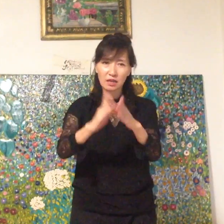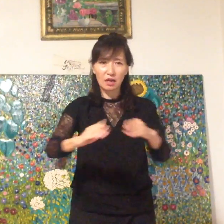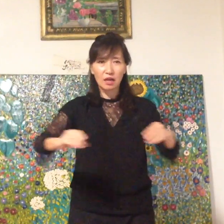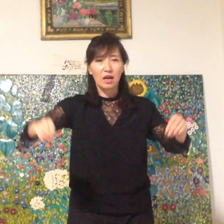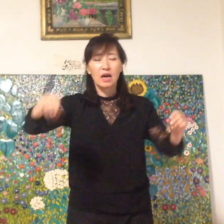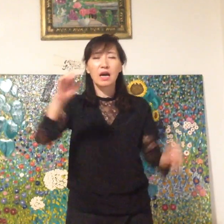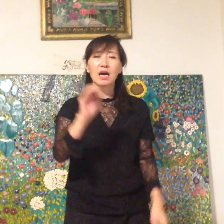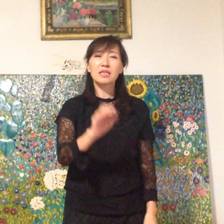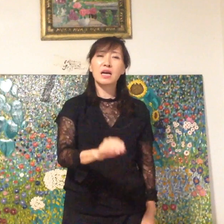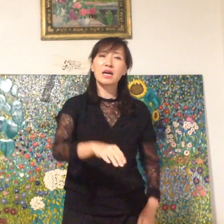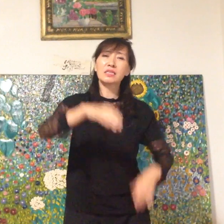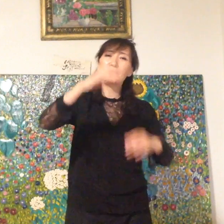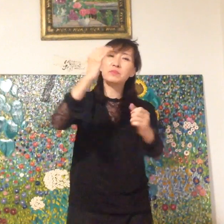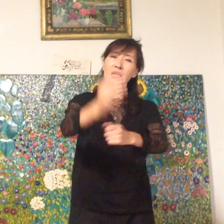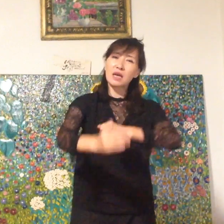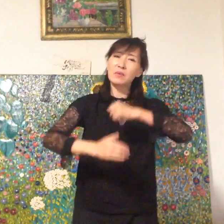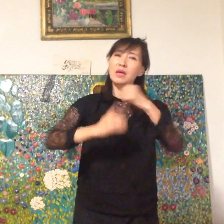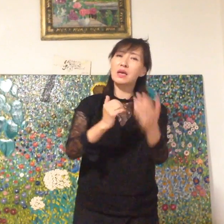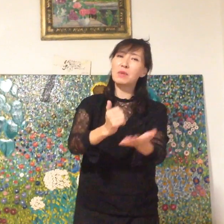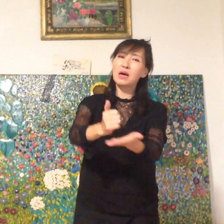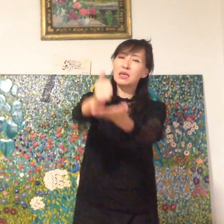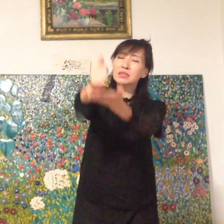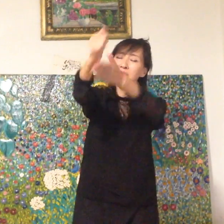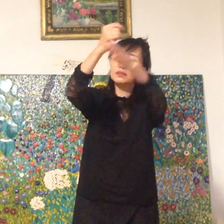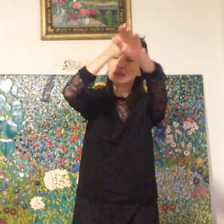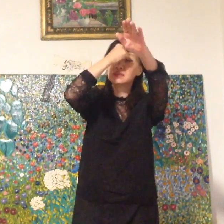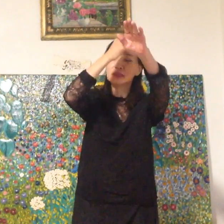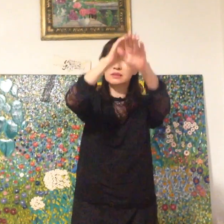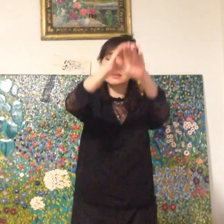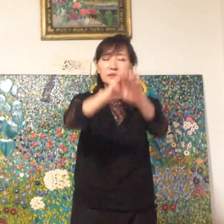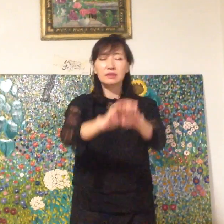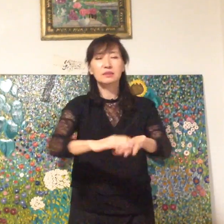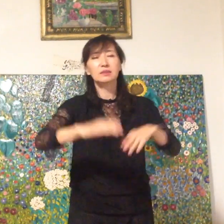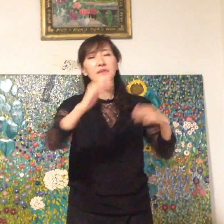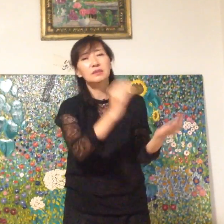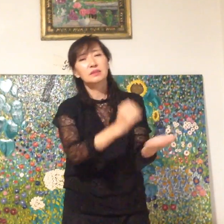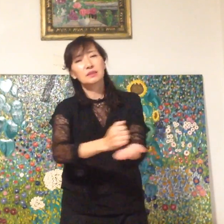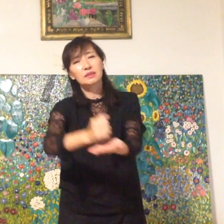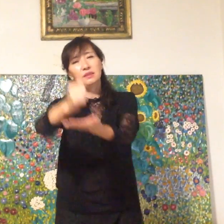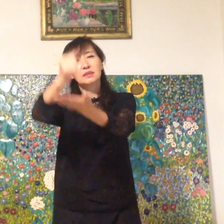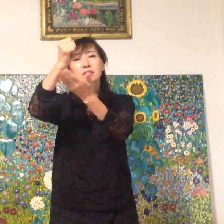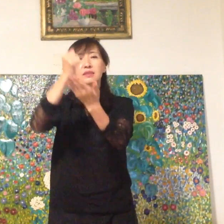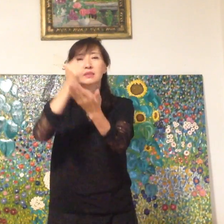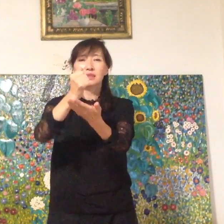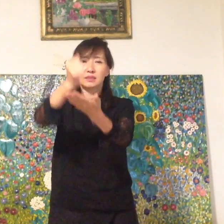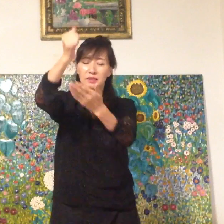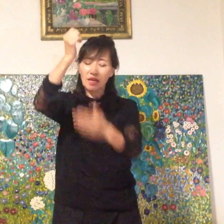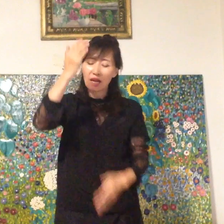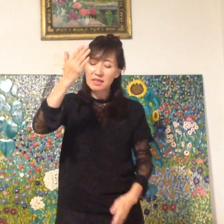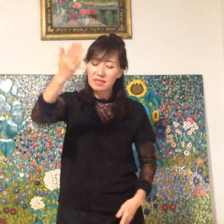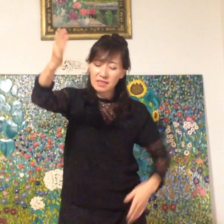하나님 예배받은 그날을